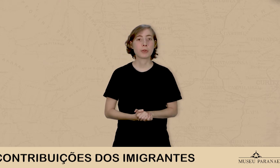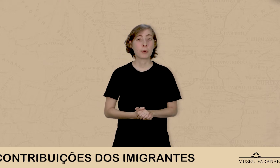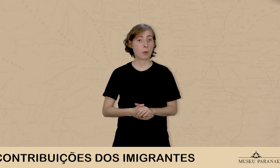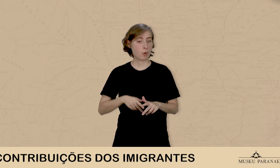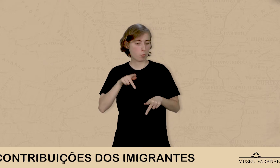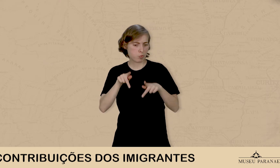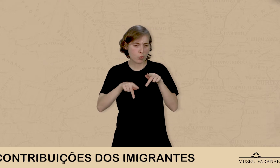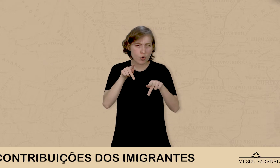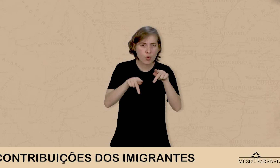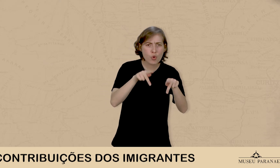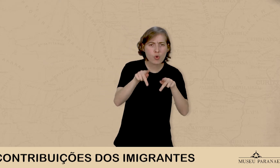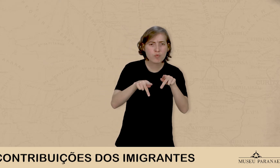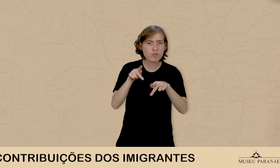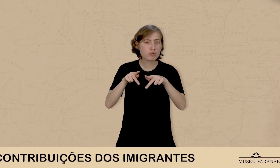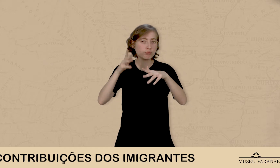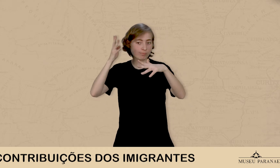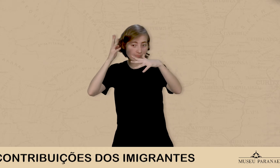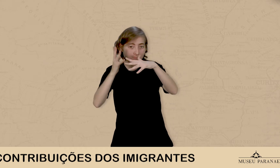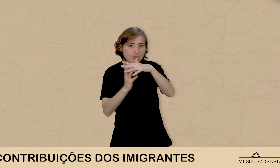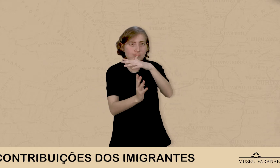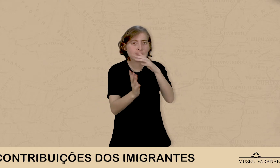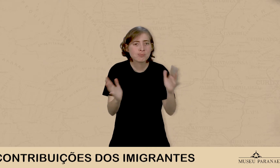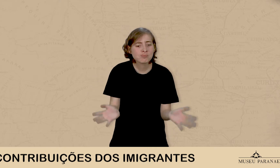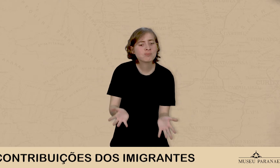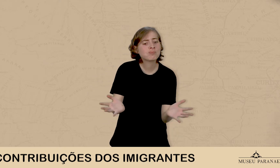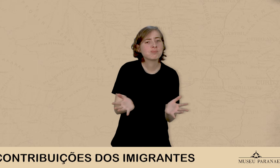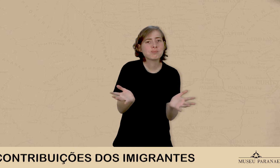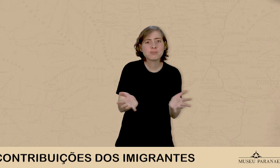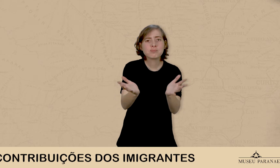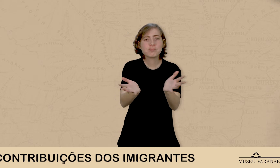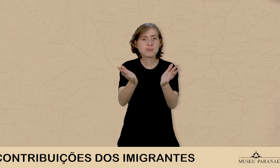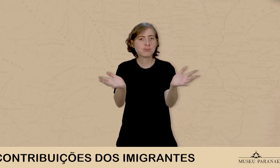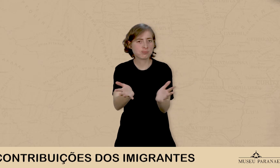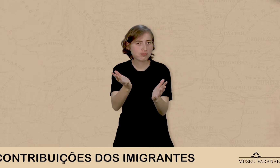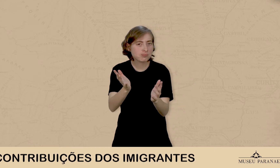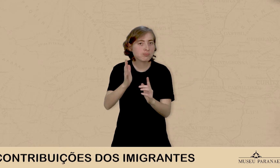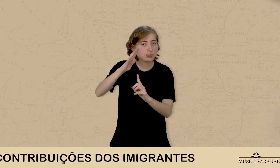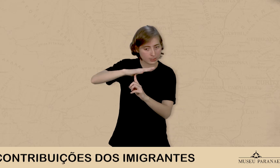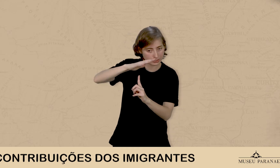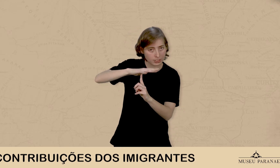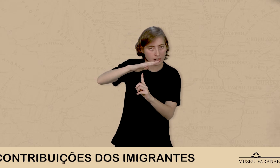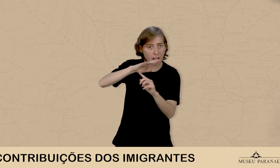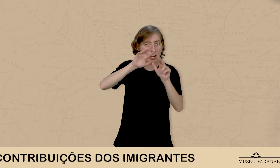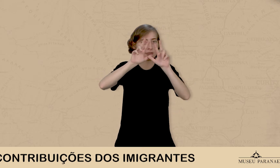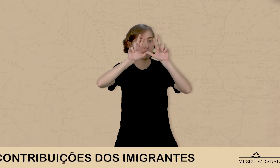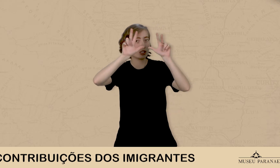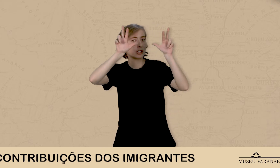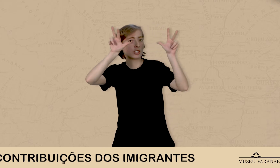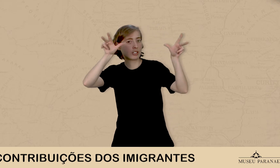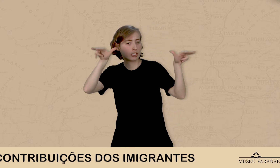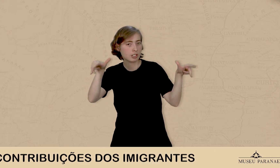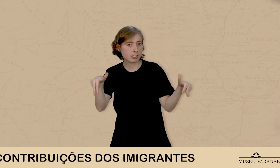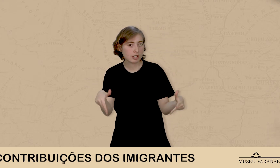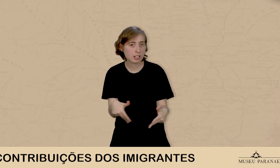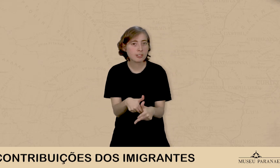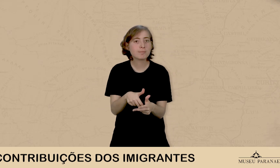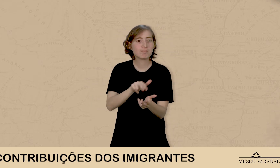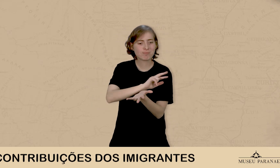A imigração marcou de forma definitiva o Paraná, tornando um território com uma pluralidade